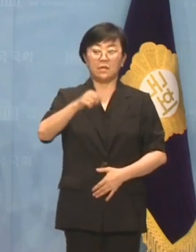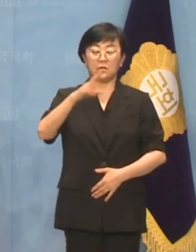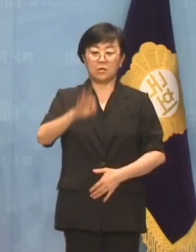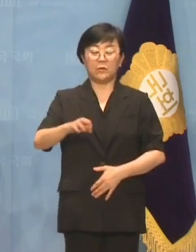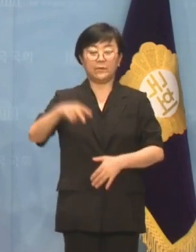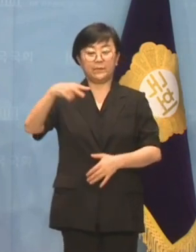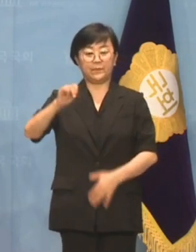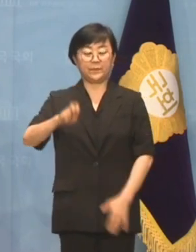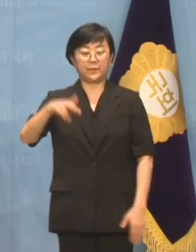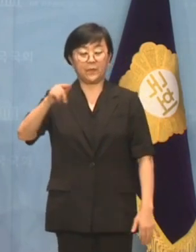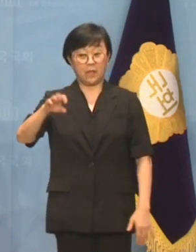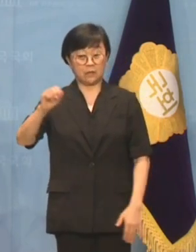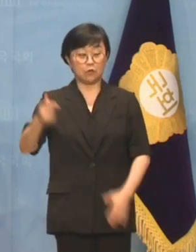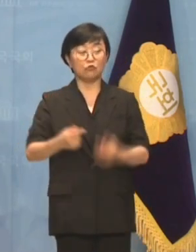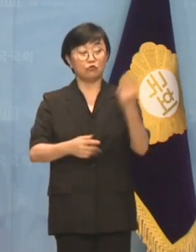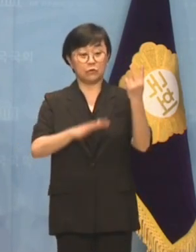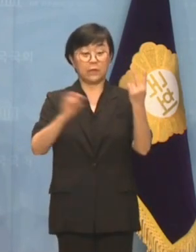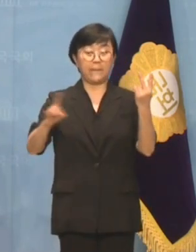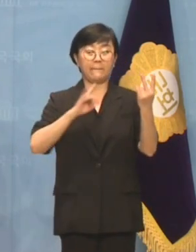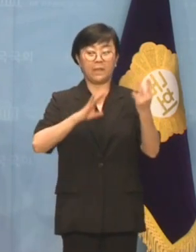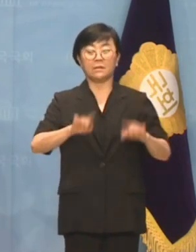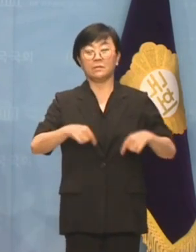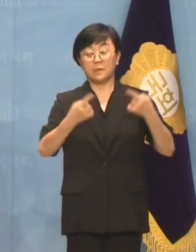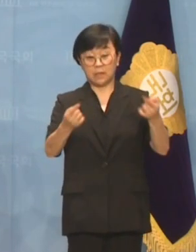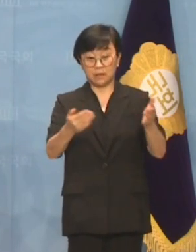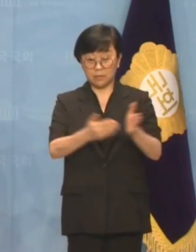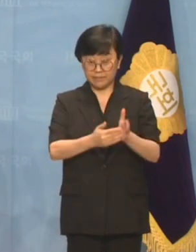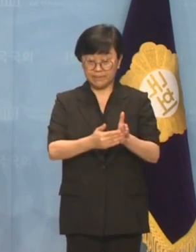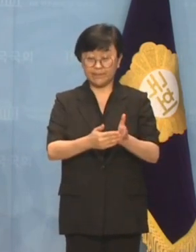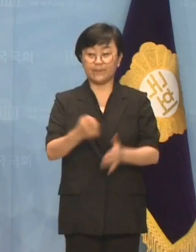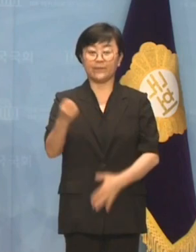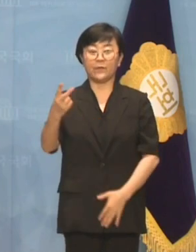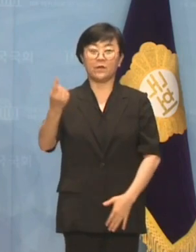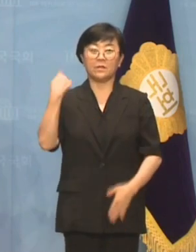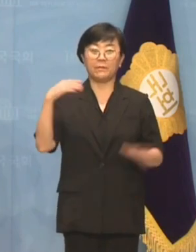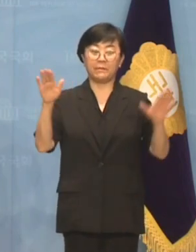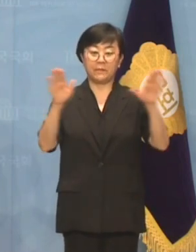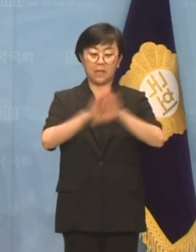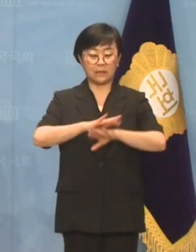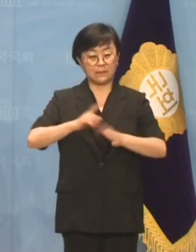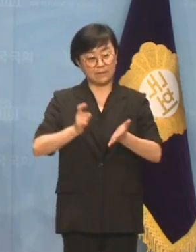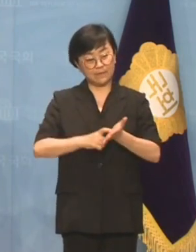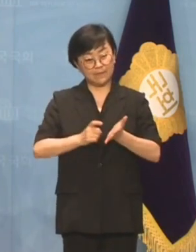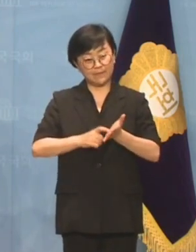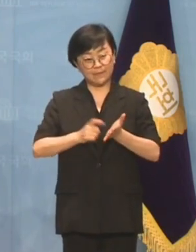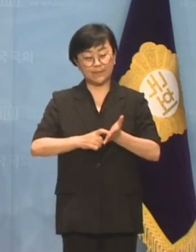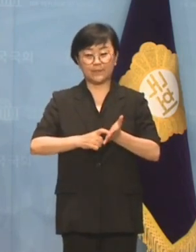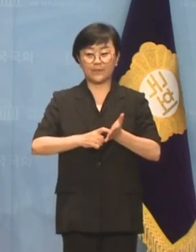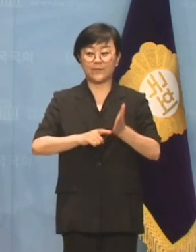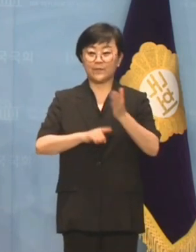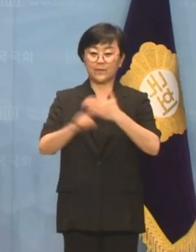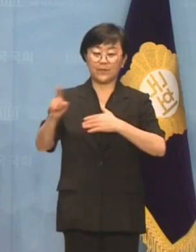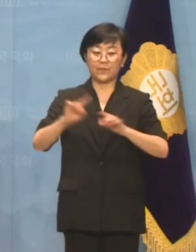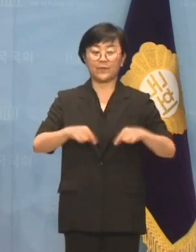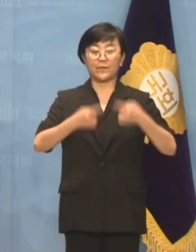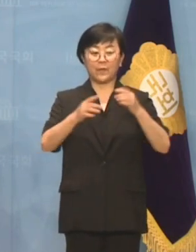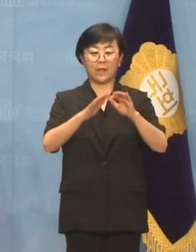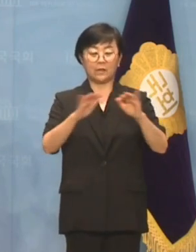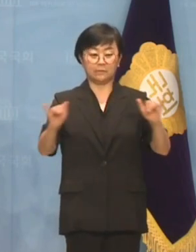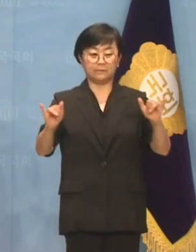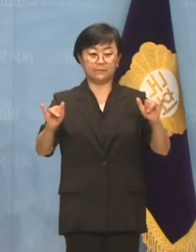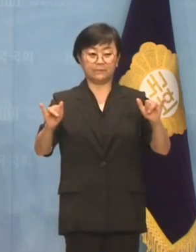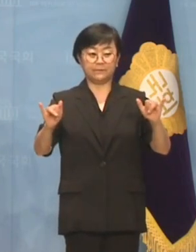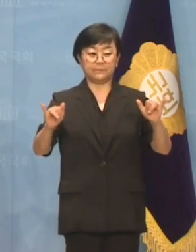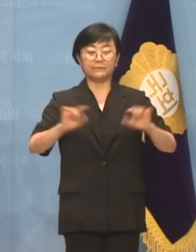사람의 국토위원만 참석을 해라라는 연락이 왔다가, 어젯밤 또 부랴부랴 나머지 그 참석할